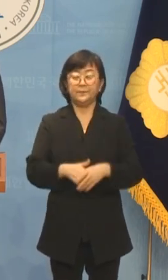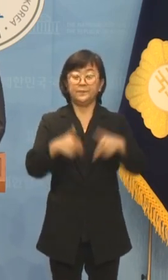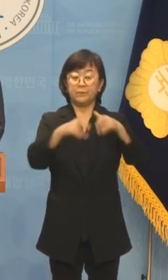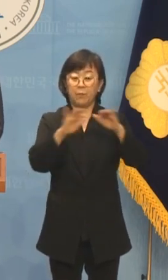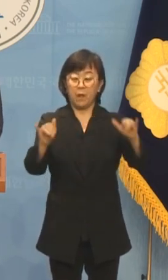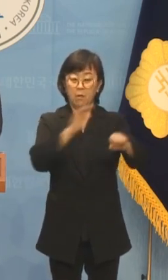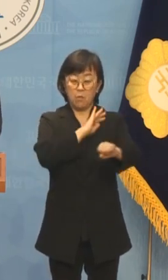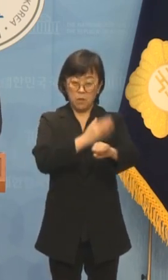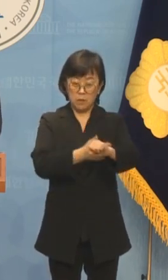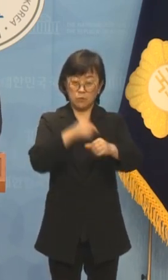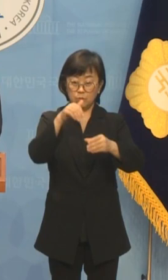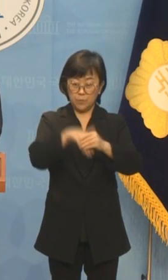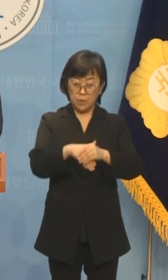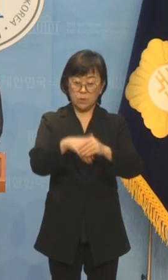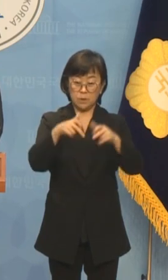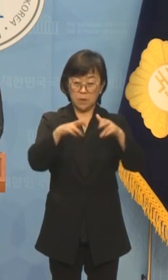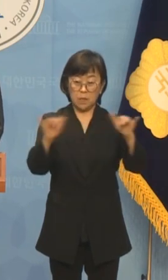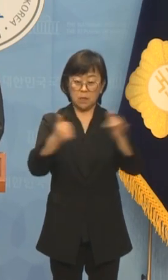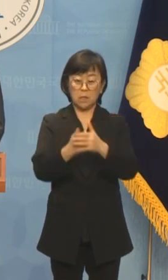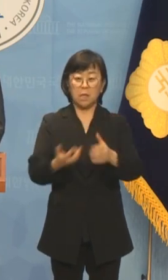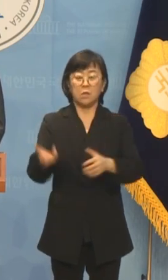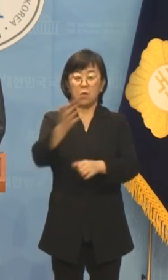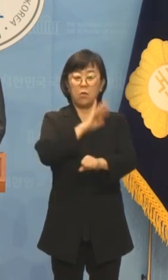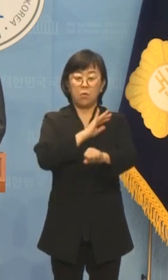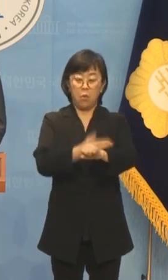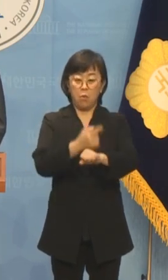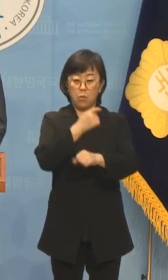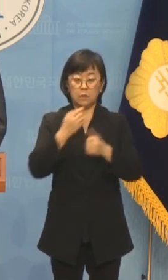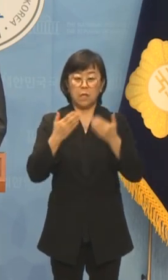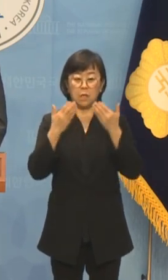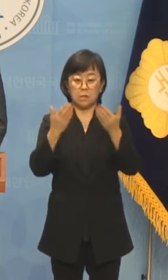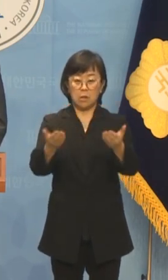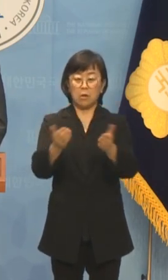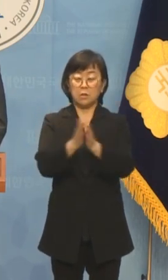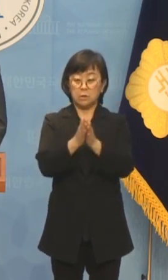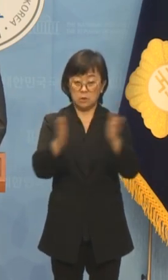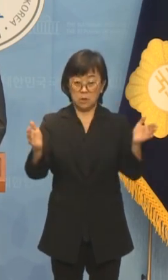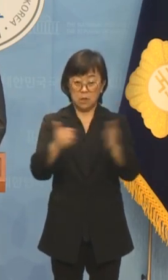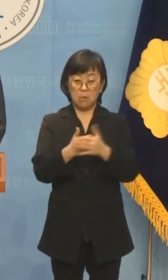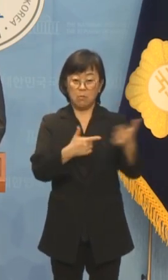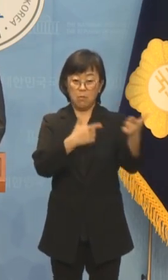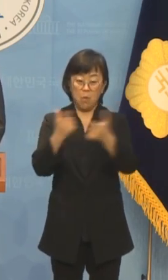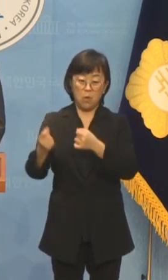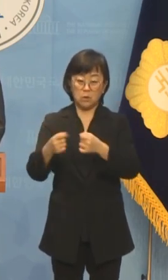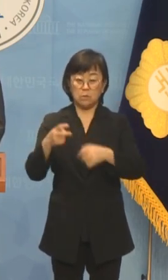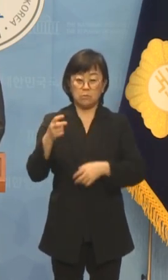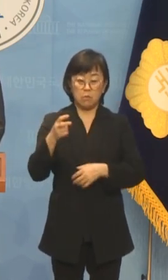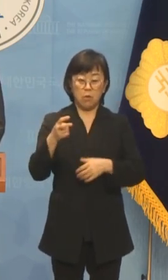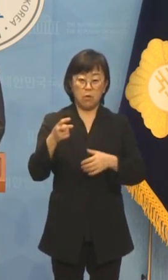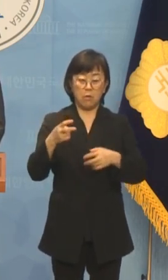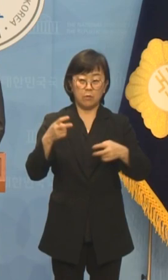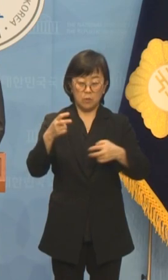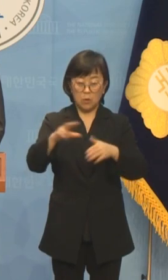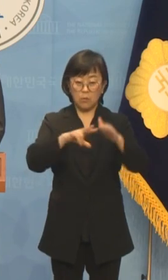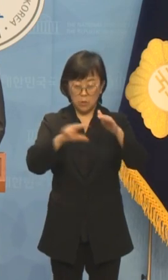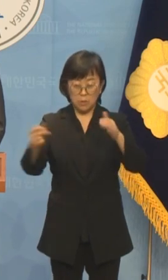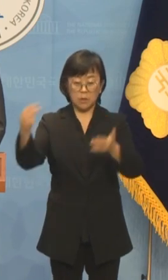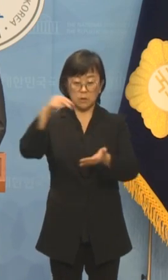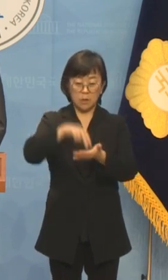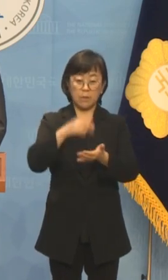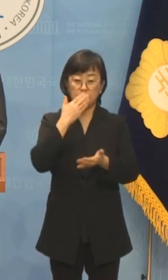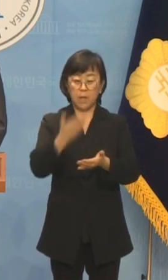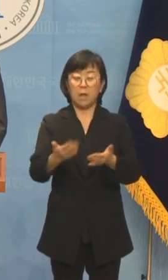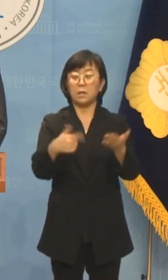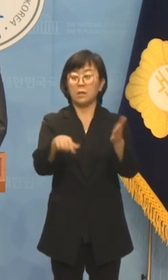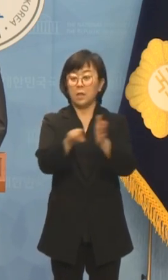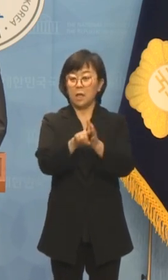장애인 권리 투표는 장애인 이동권 보장에서 출발합니다. 모든 대중교통에 장애인들이 접근할 수